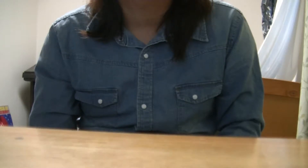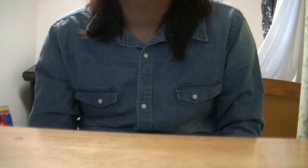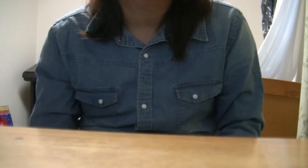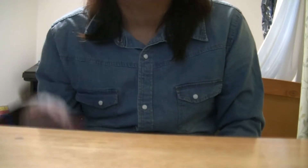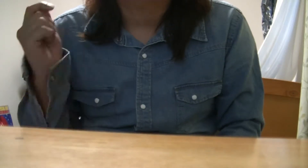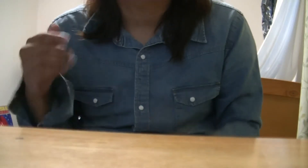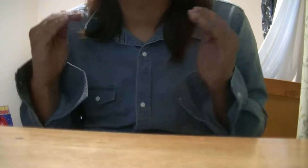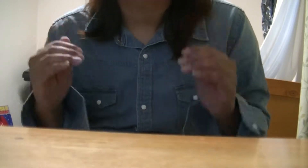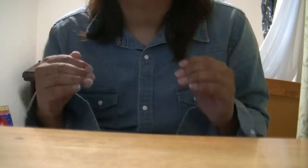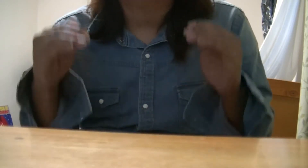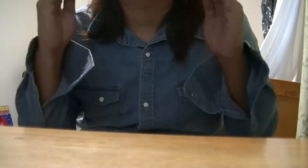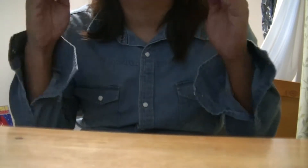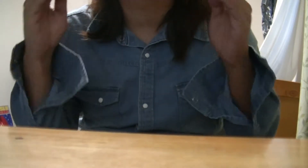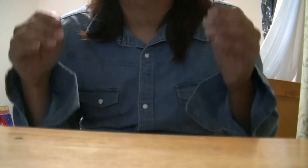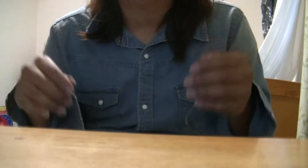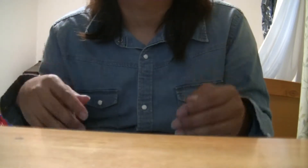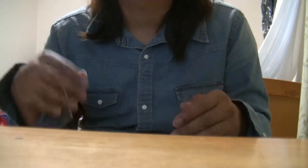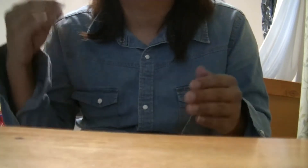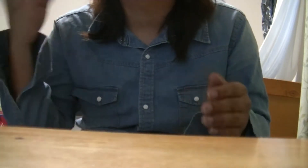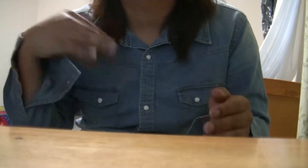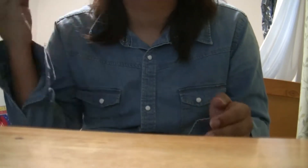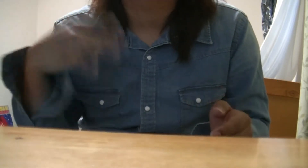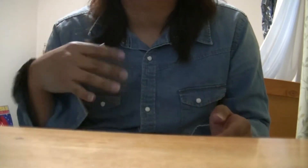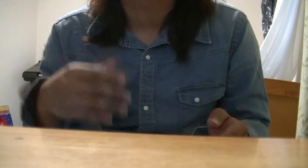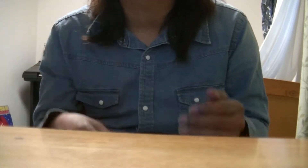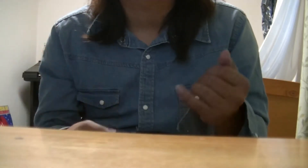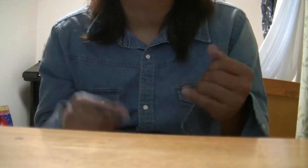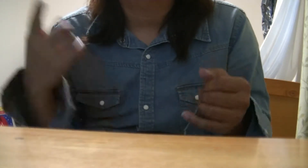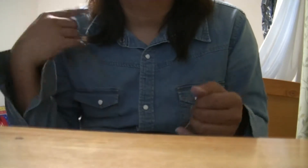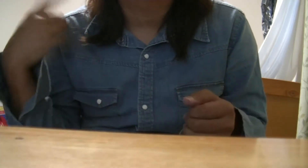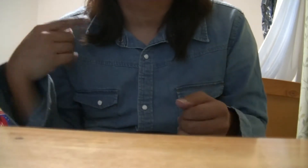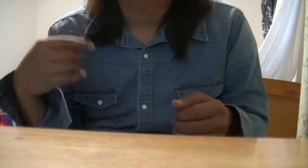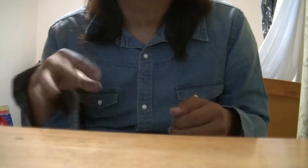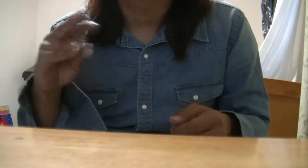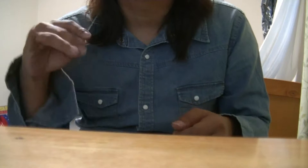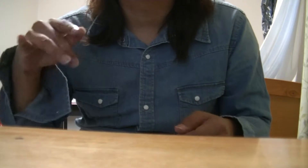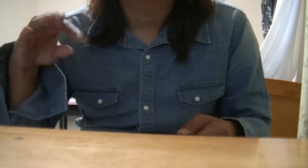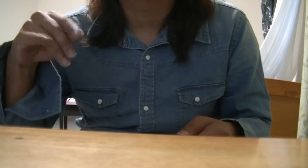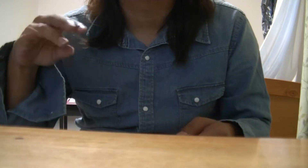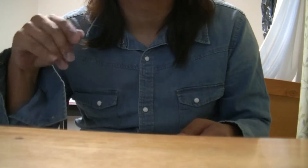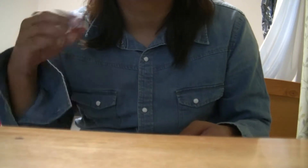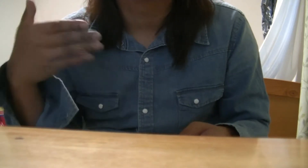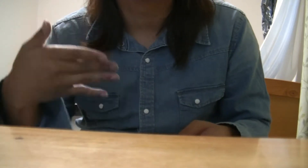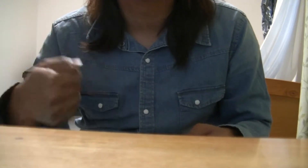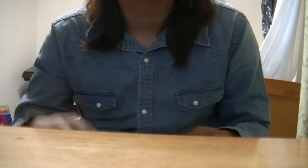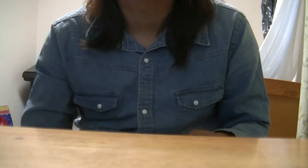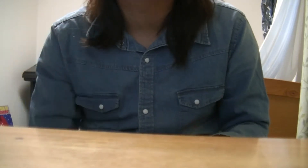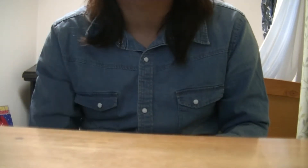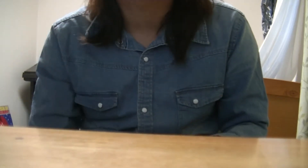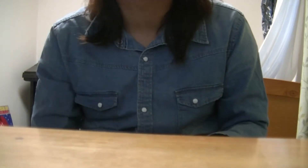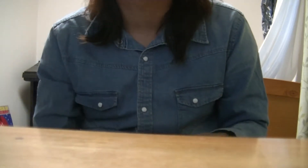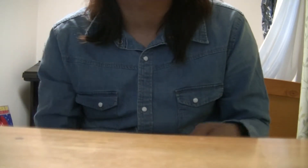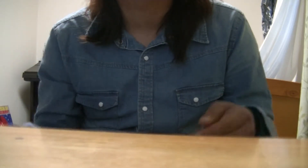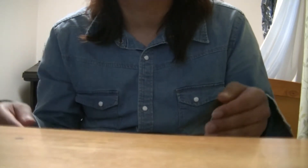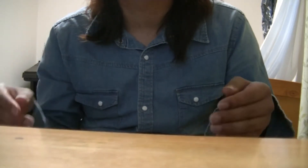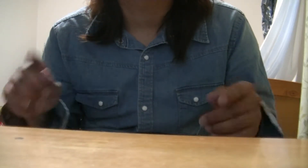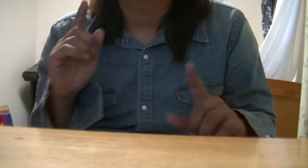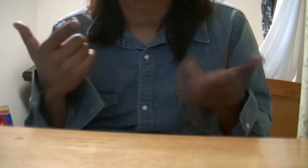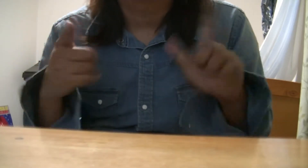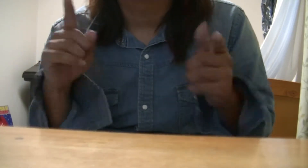てた有名なコーチといえば小出監督ですよね。小出監督とキューちゃんどっちがマラソンを走ったら速いと思